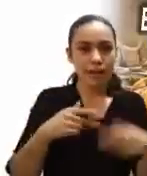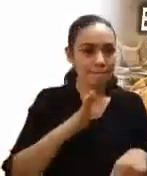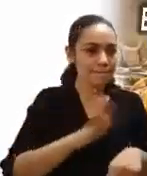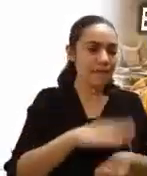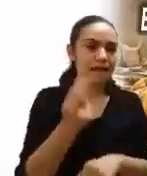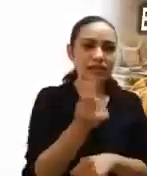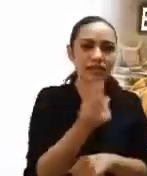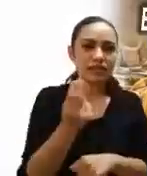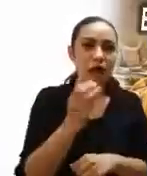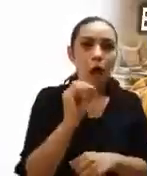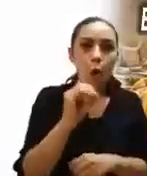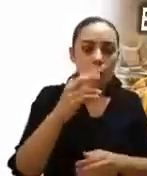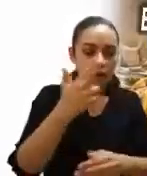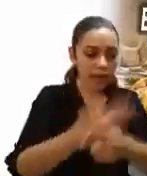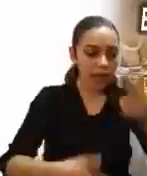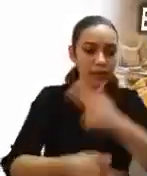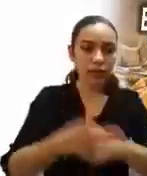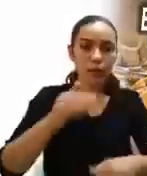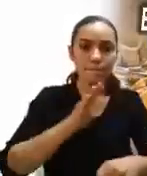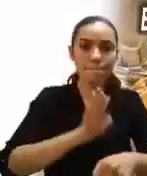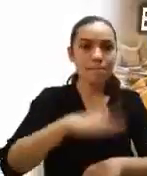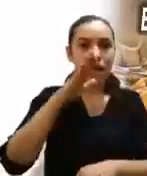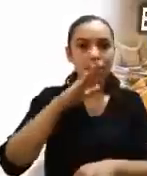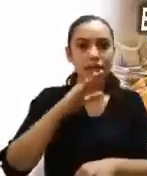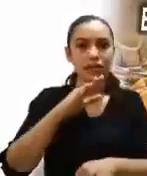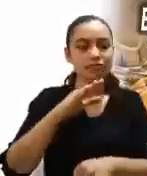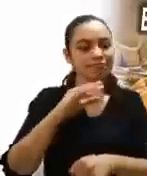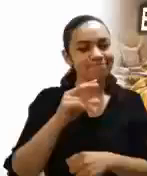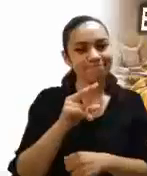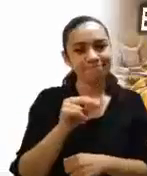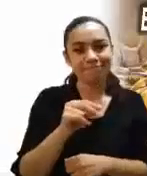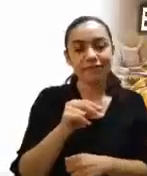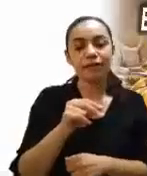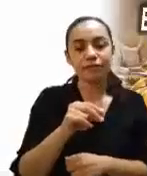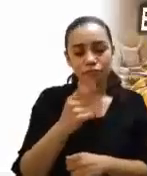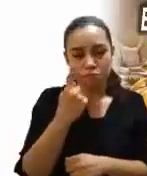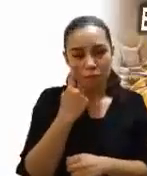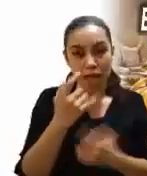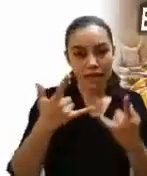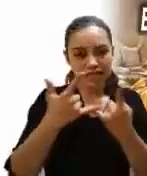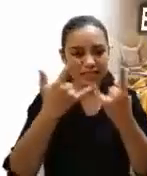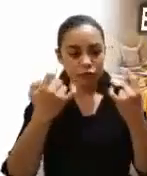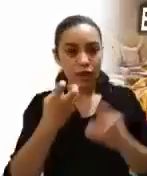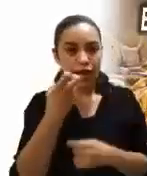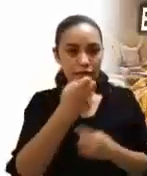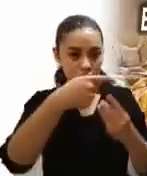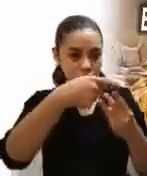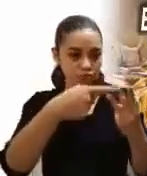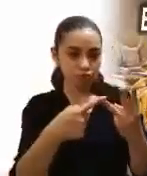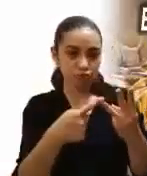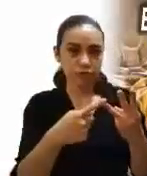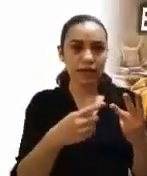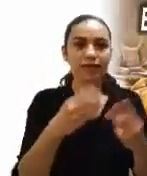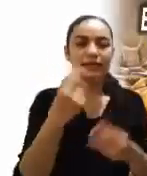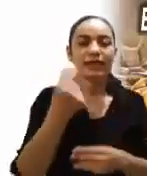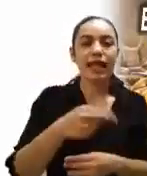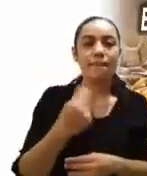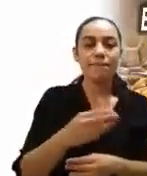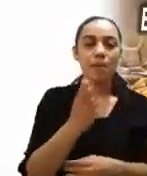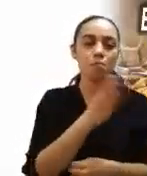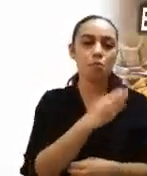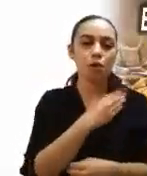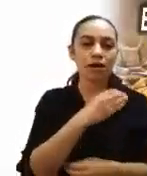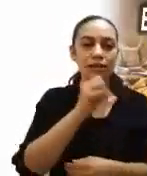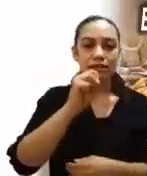La parábola del buen samaritano adquiere especial importancia porque vivimos en un mundo en que muchos anteponen